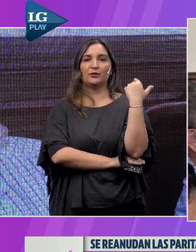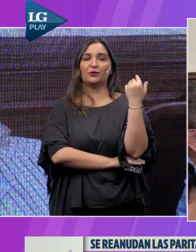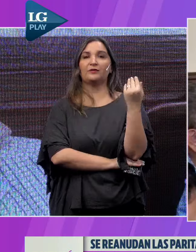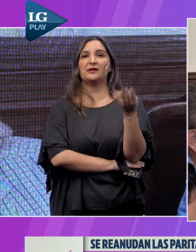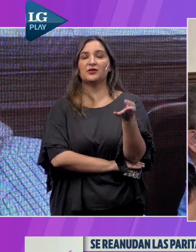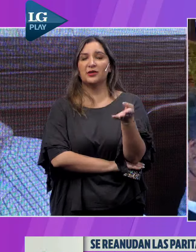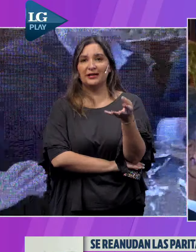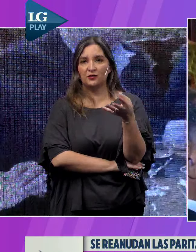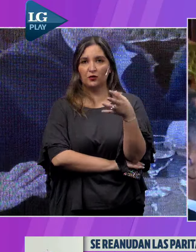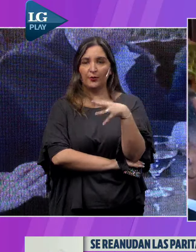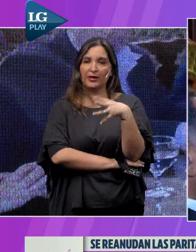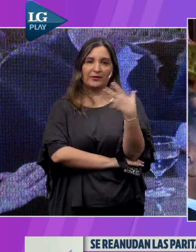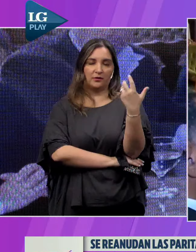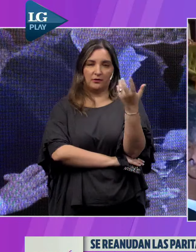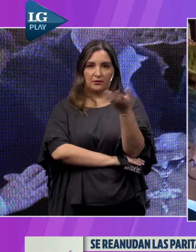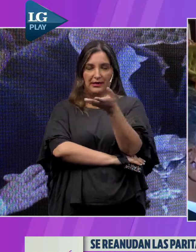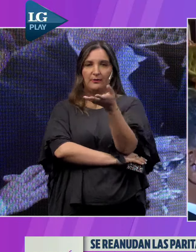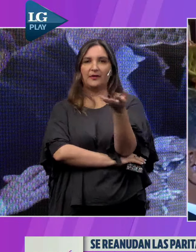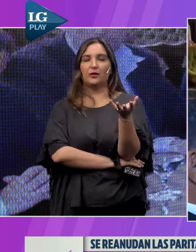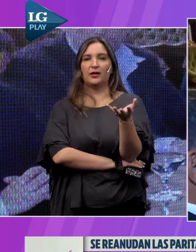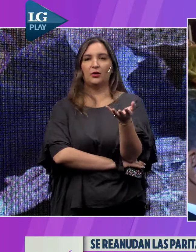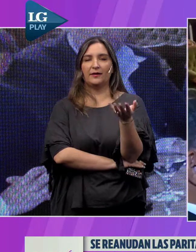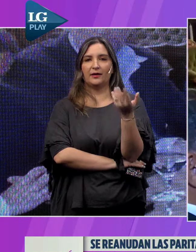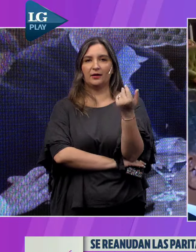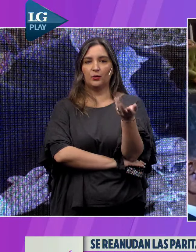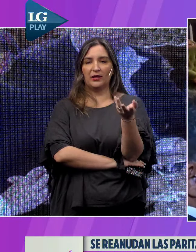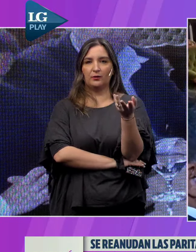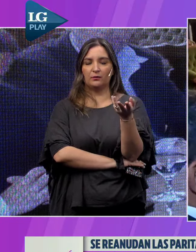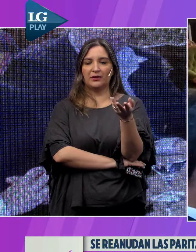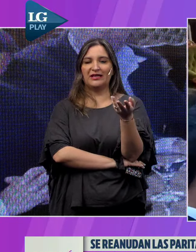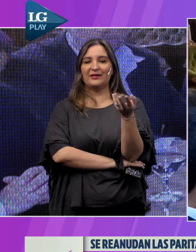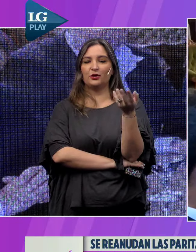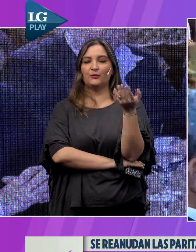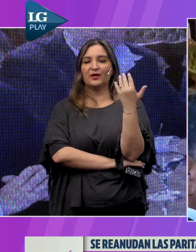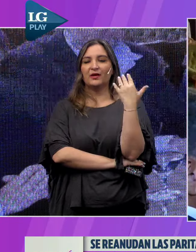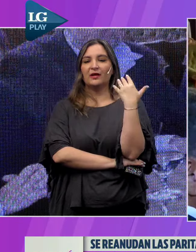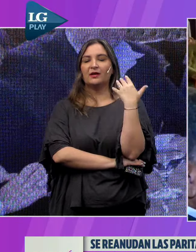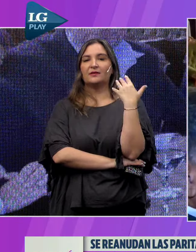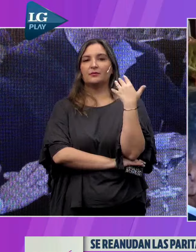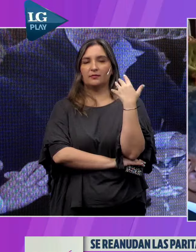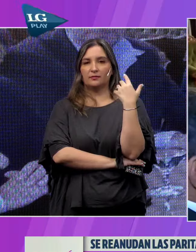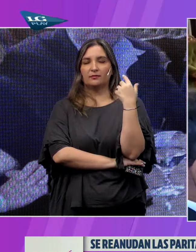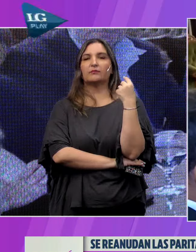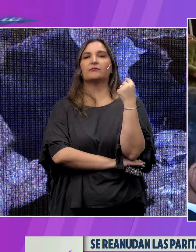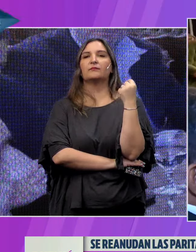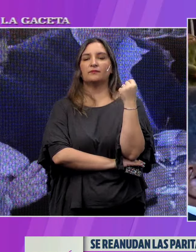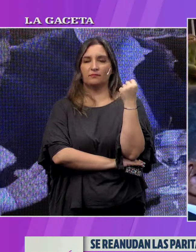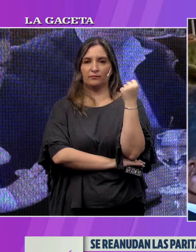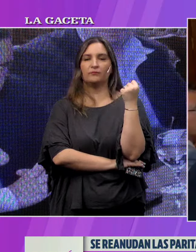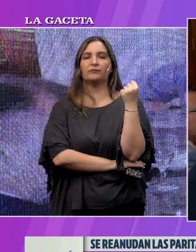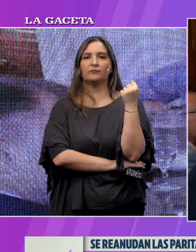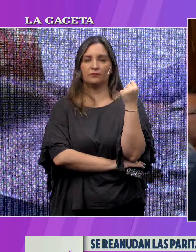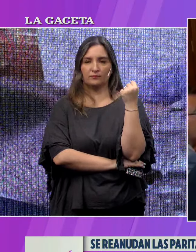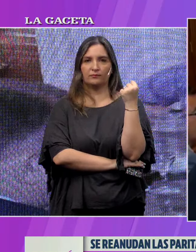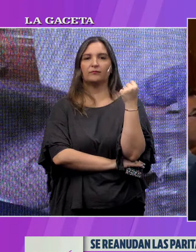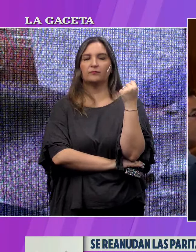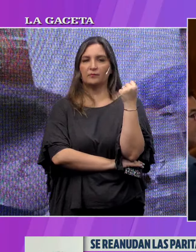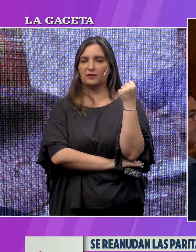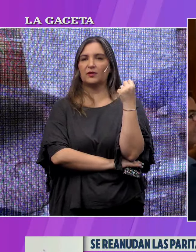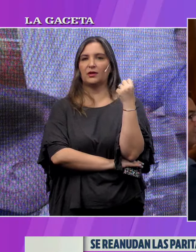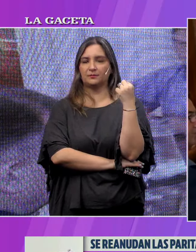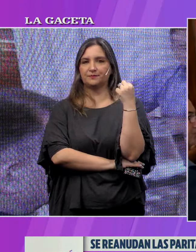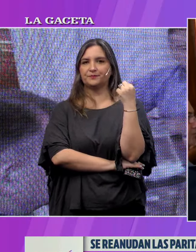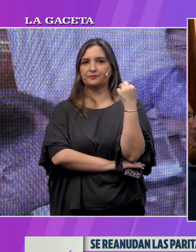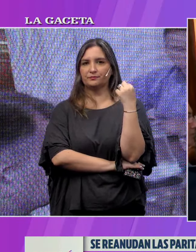y la cuestión inflacionaria son dos parámetros clave, digo, a la hora de calcular un incremento. Y sí, si usted mira los aumentos que han dado a nivel